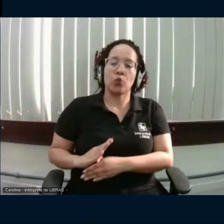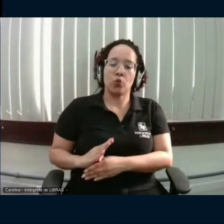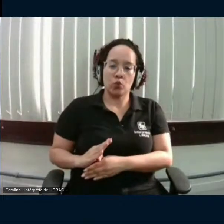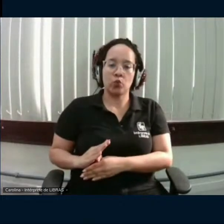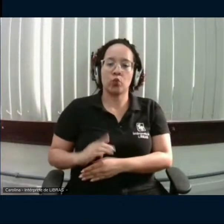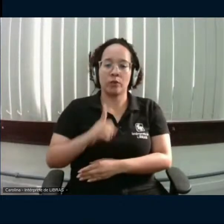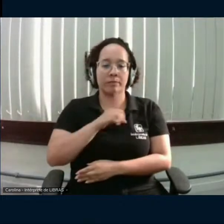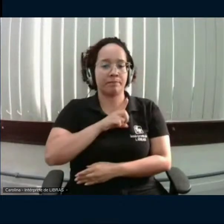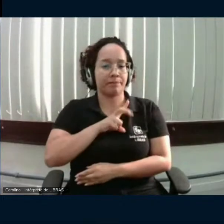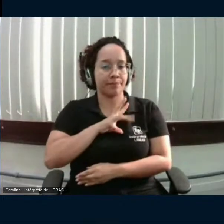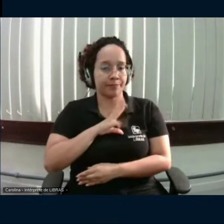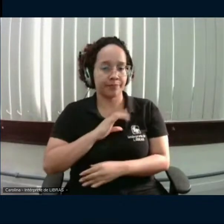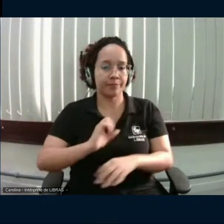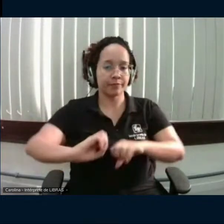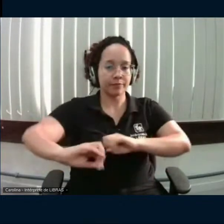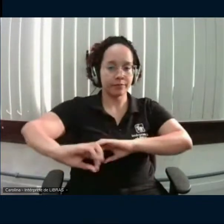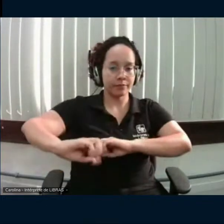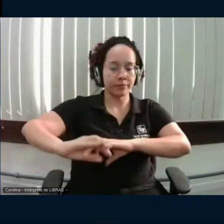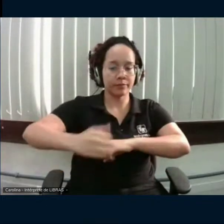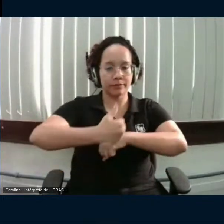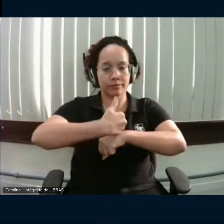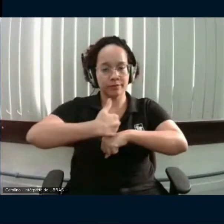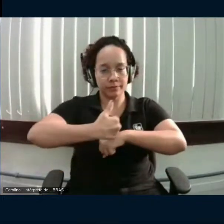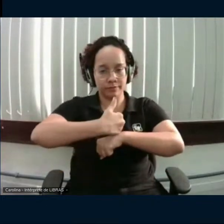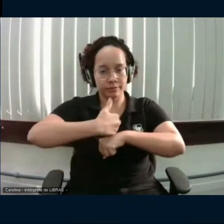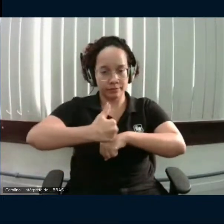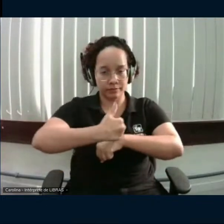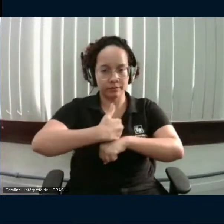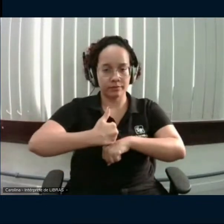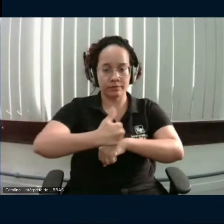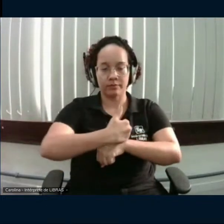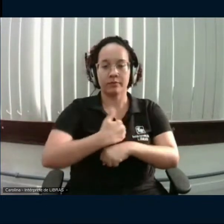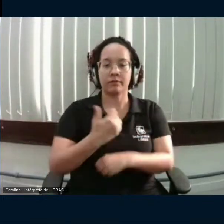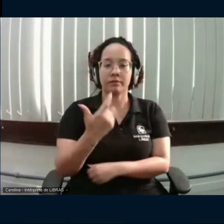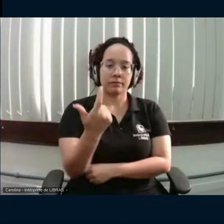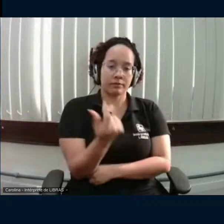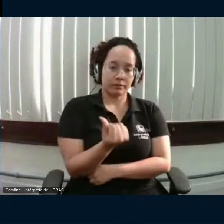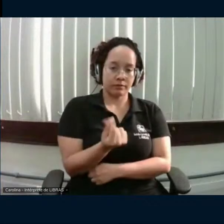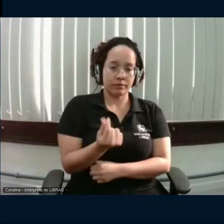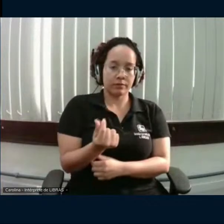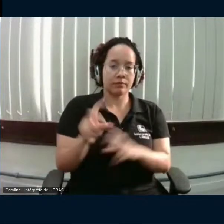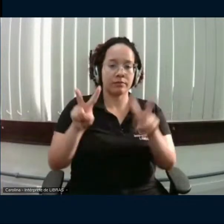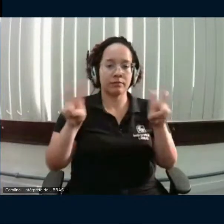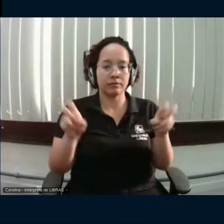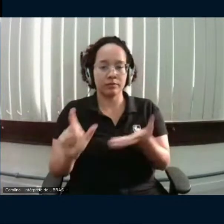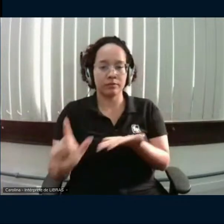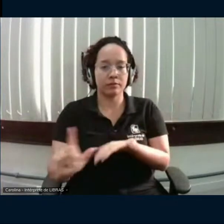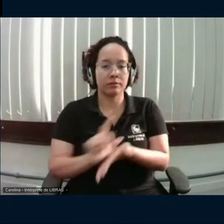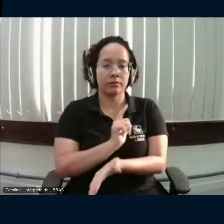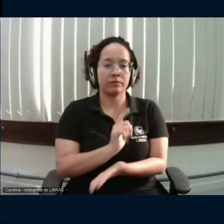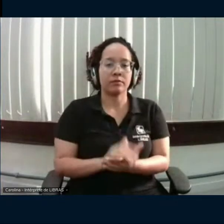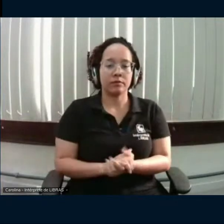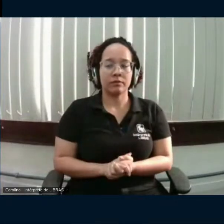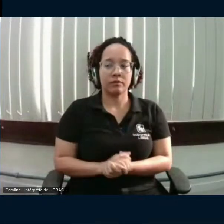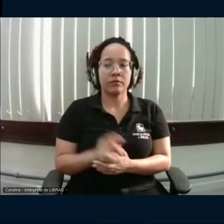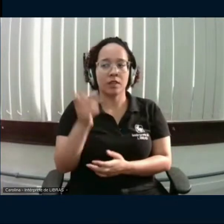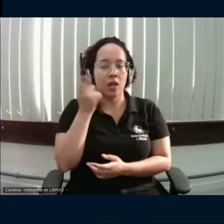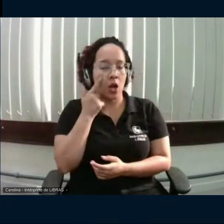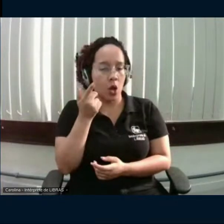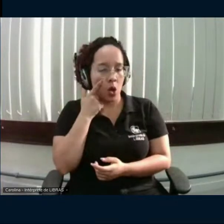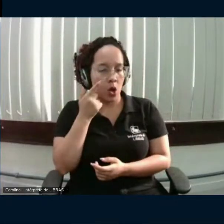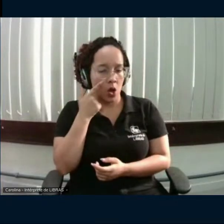educação profissional, escolarização da juventude, financiamento. Então, sugiro aí que vocês deem uma passadinha